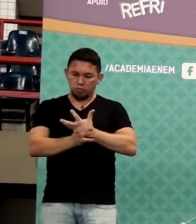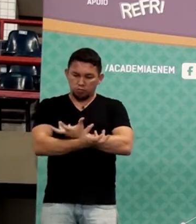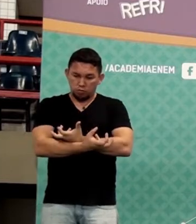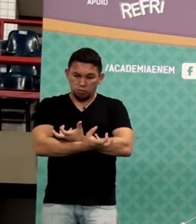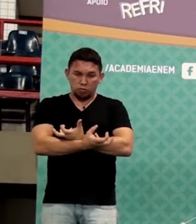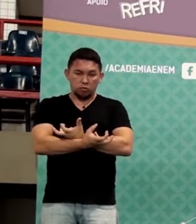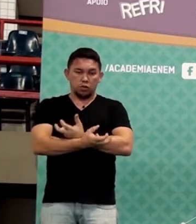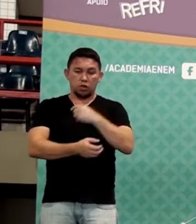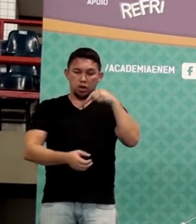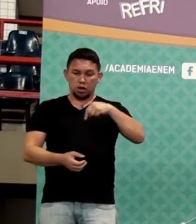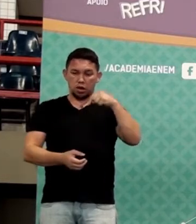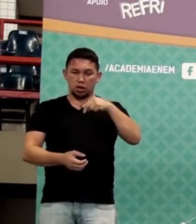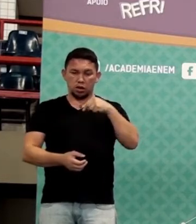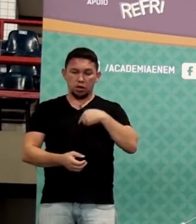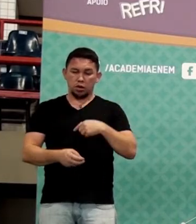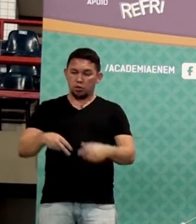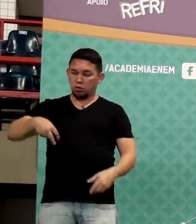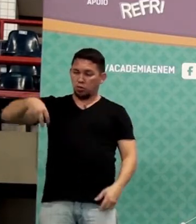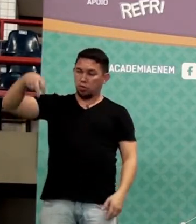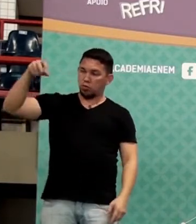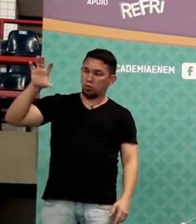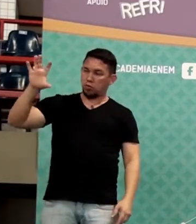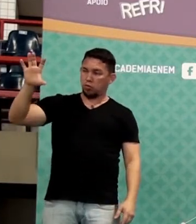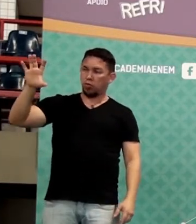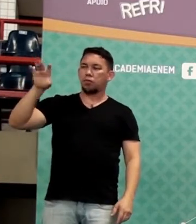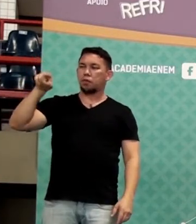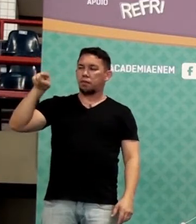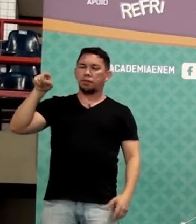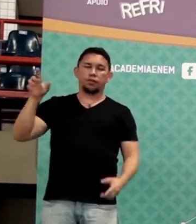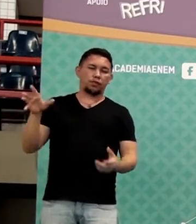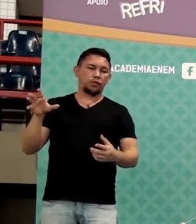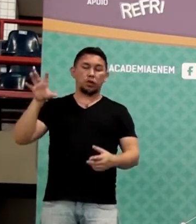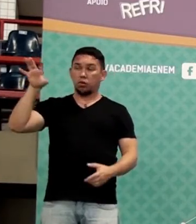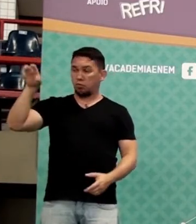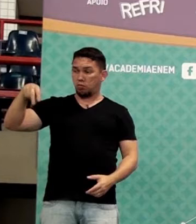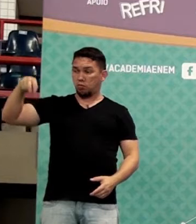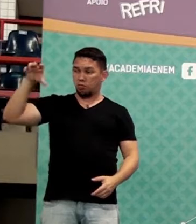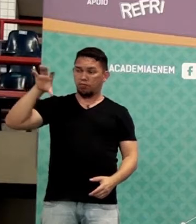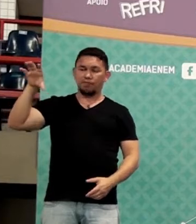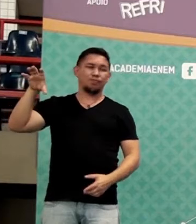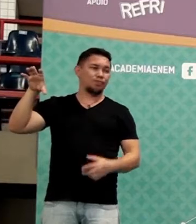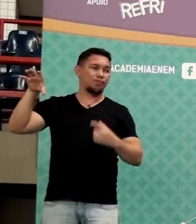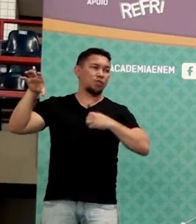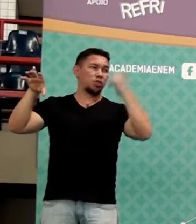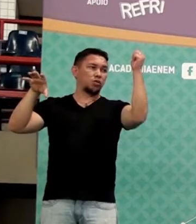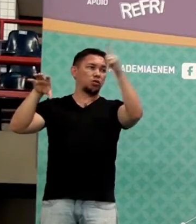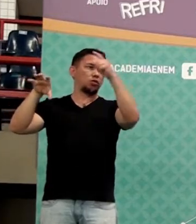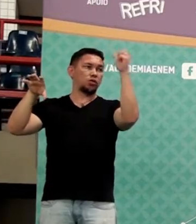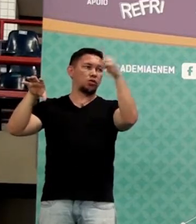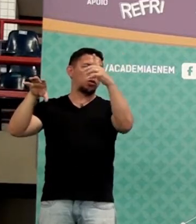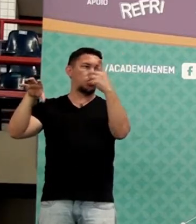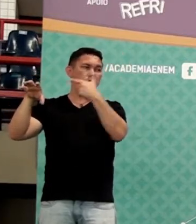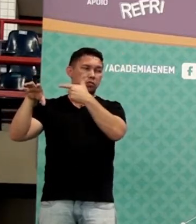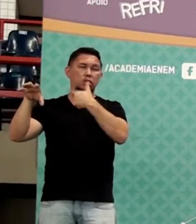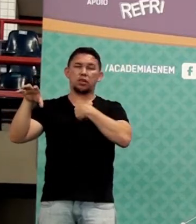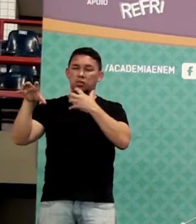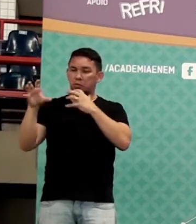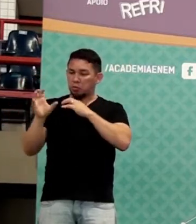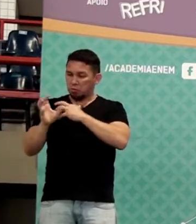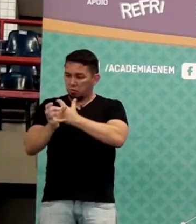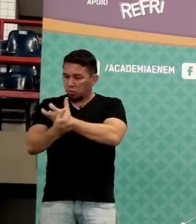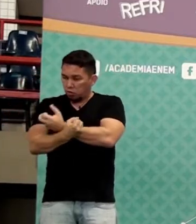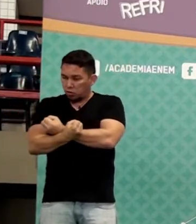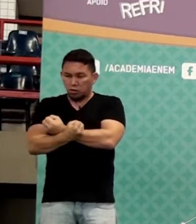O Nordeste em si é conhecido como uma região castigada pela seca.